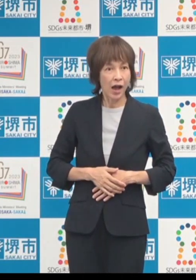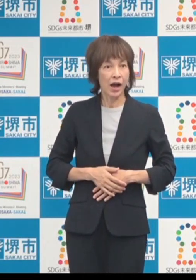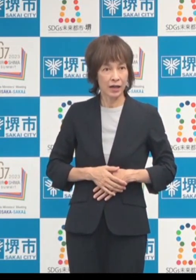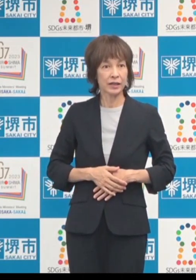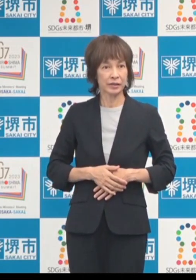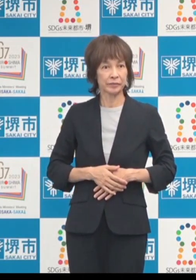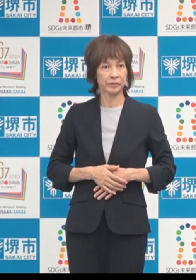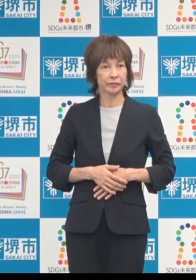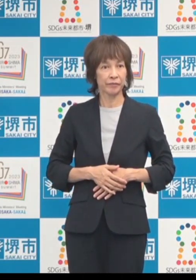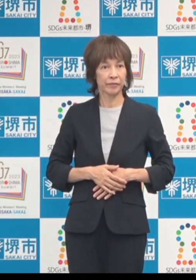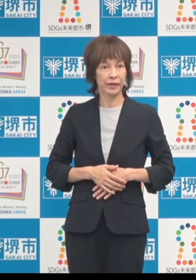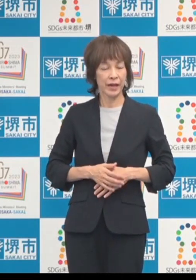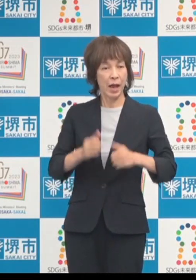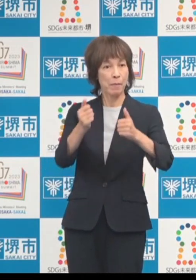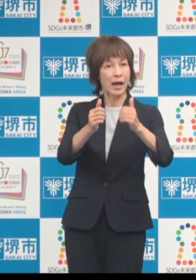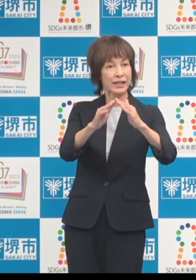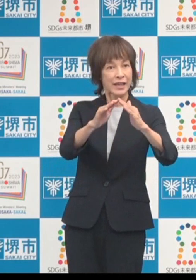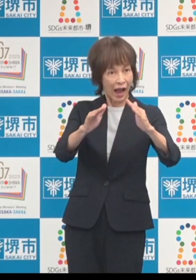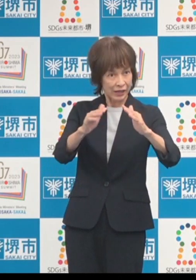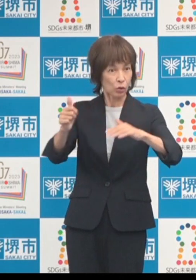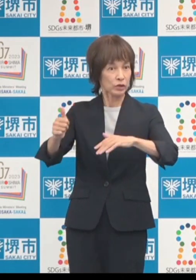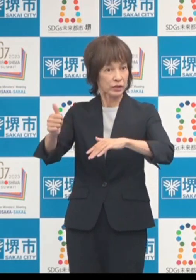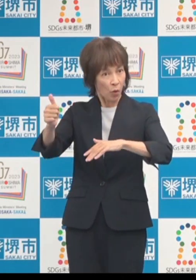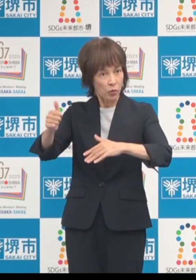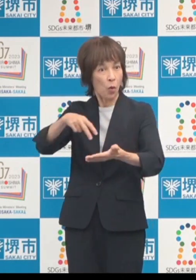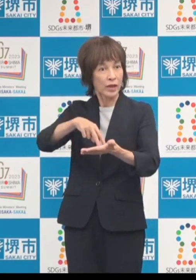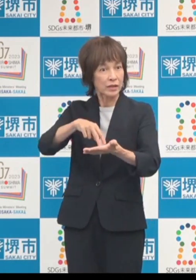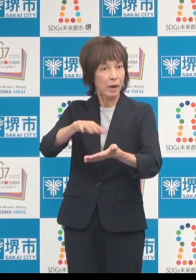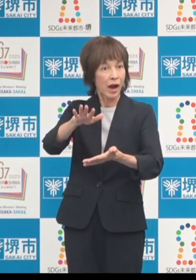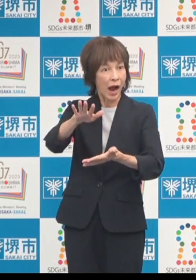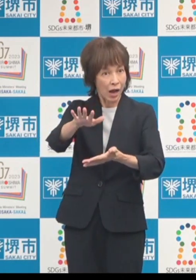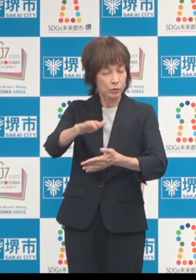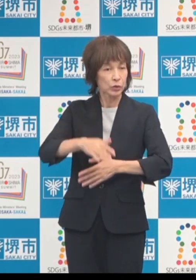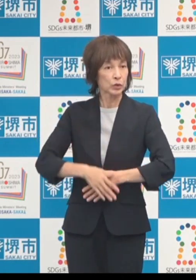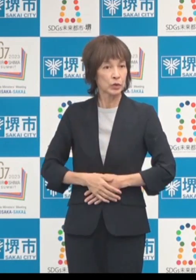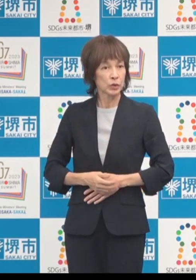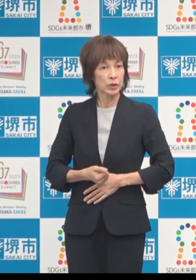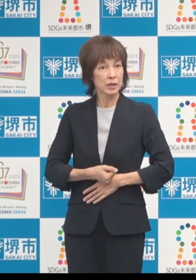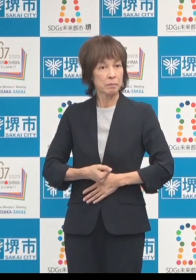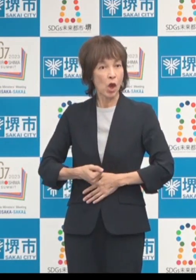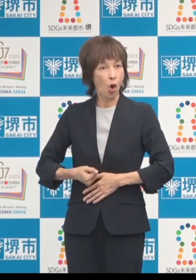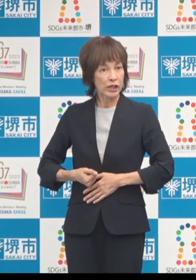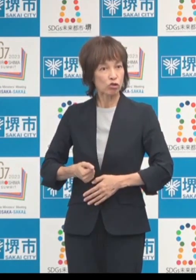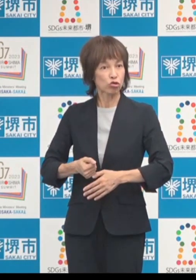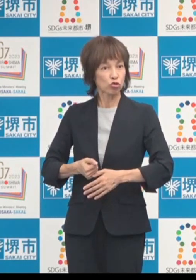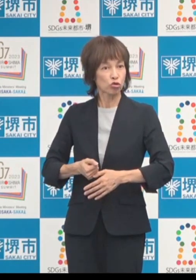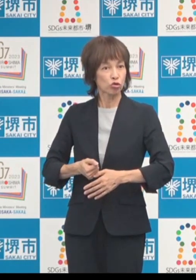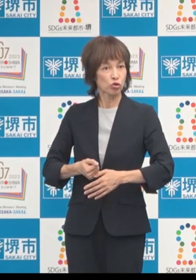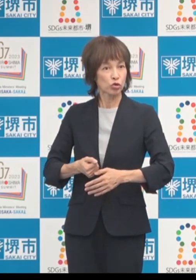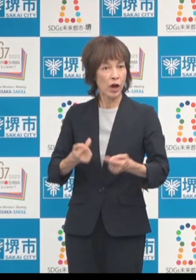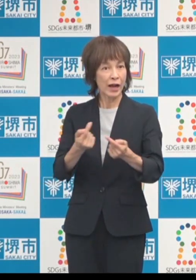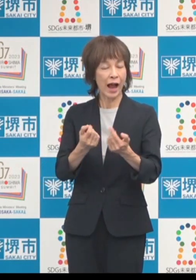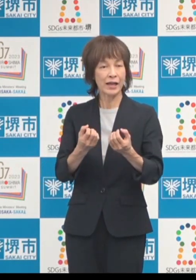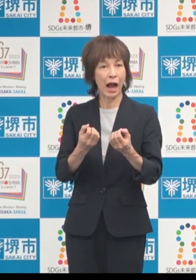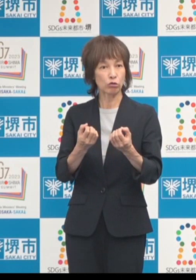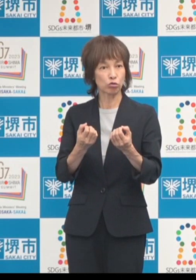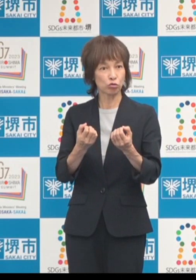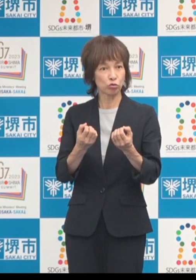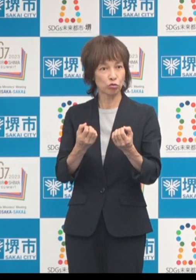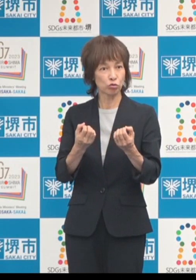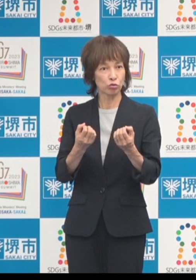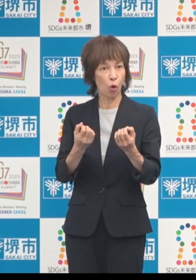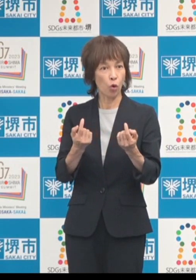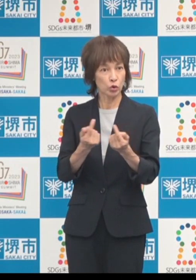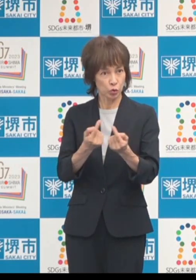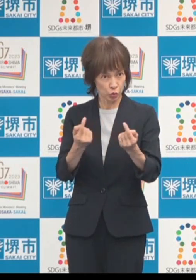立場が違うのも分かるんですけども、その大阪維新としてその身を切る改革を進めるっていう方針としては市議団として完全に一致されてい